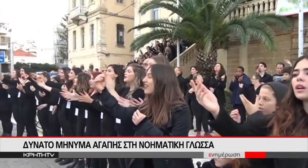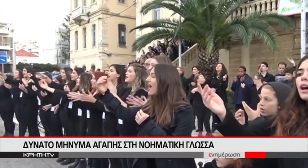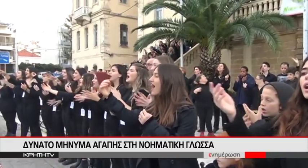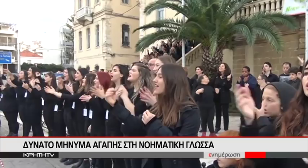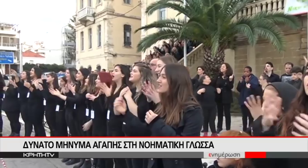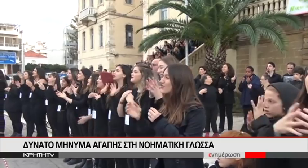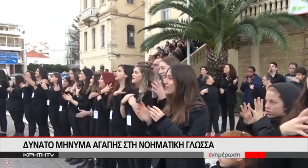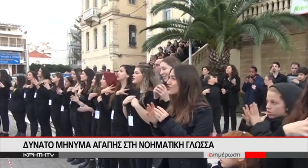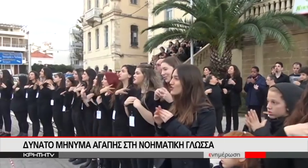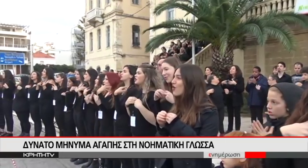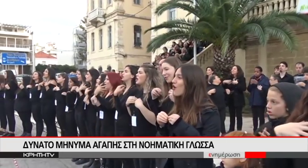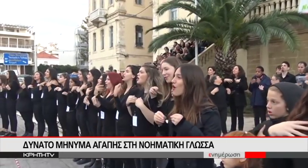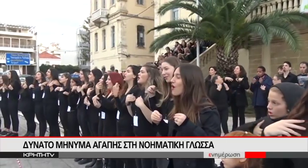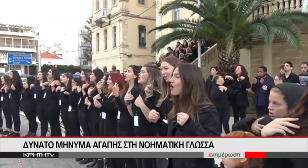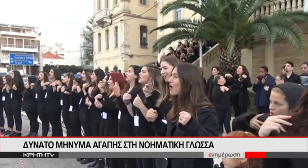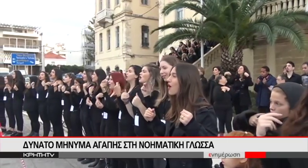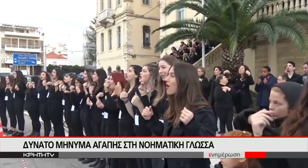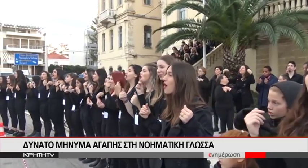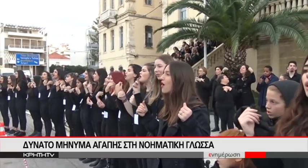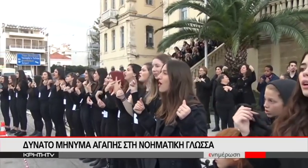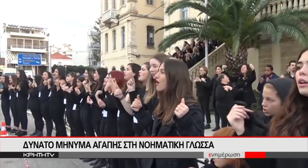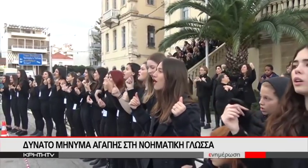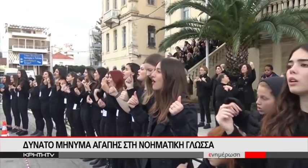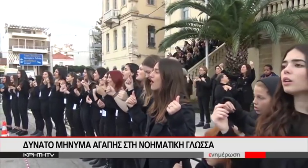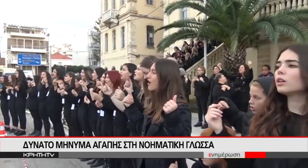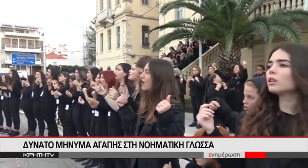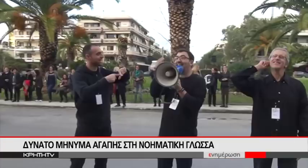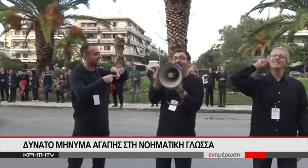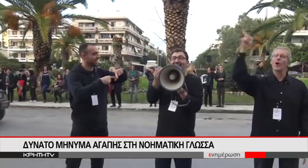το αποδώσουμε. Νομίζω ότι πήρε ένα άλλο χαρακτήρα. Καλά!